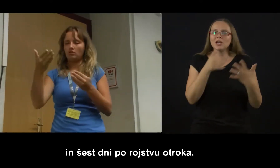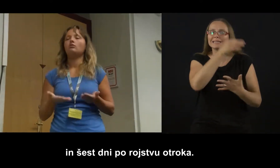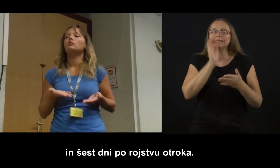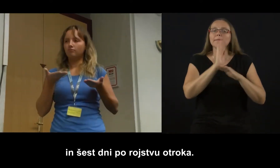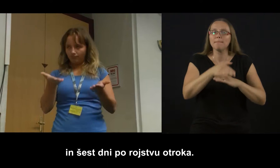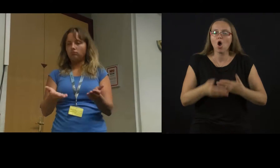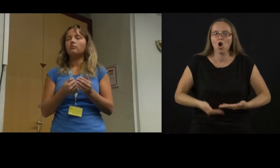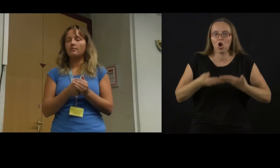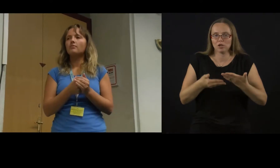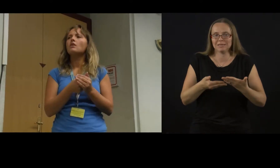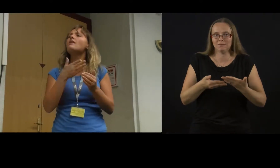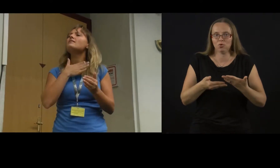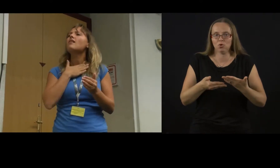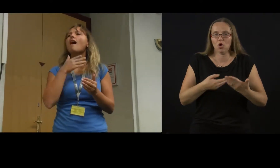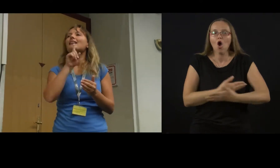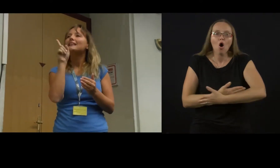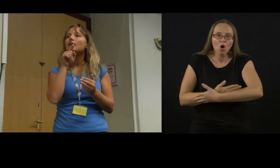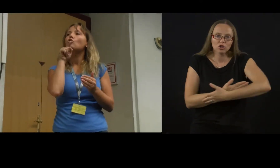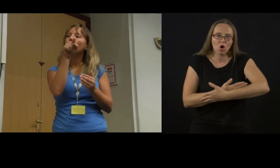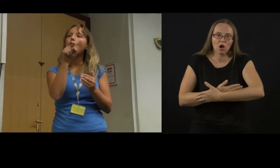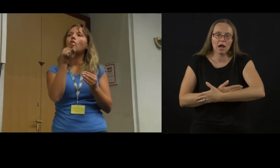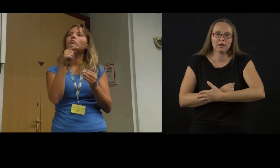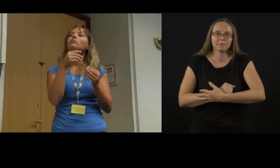6 dni po rojstvu otroka.